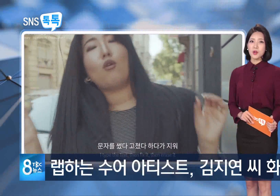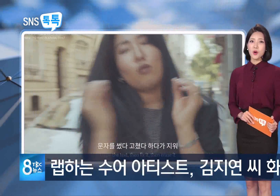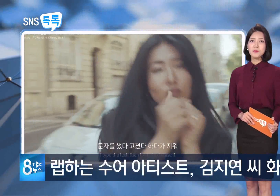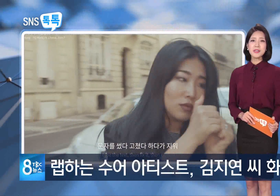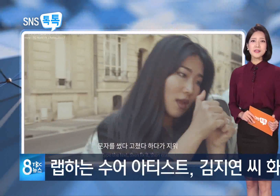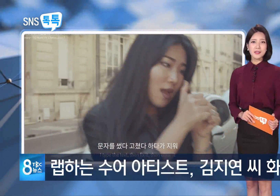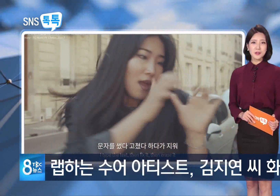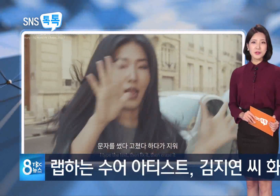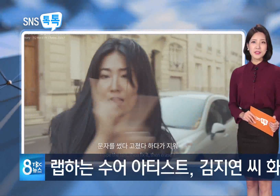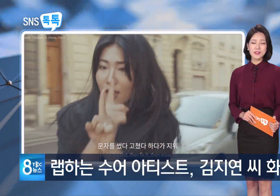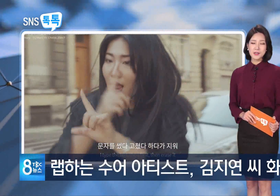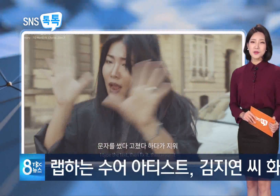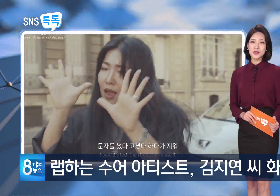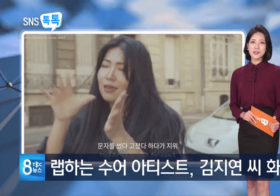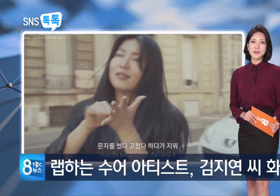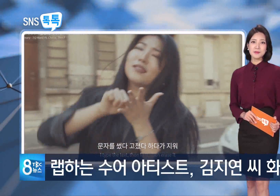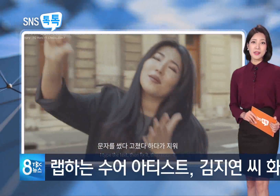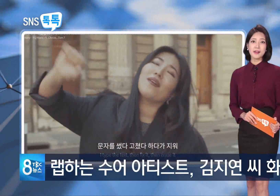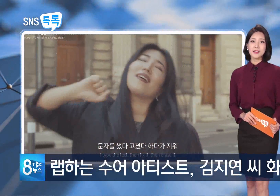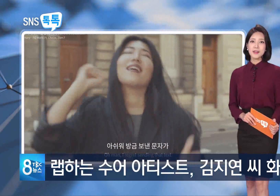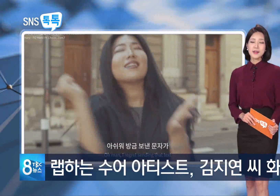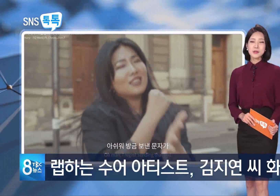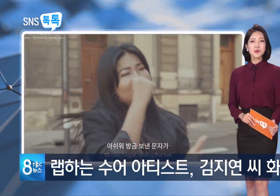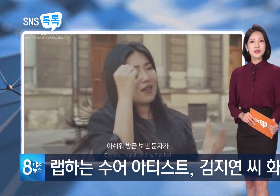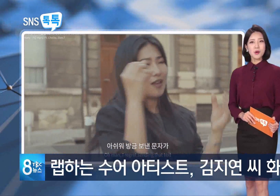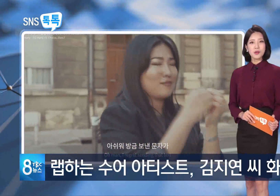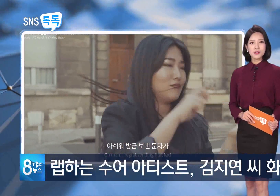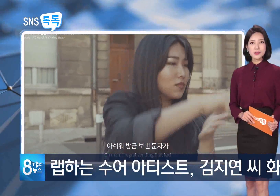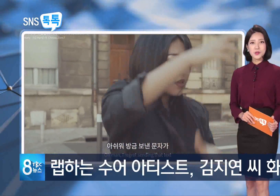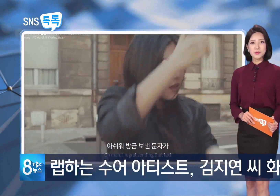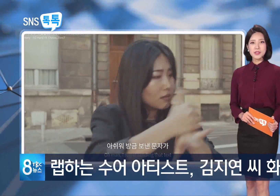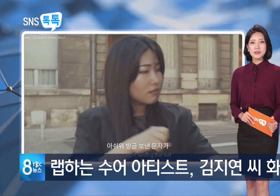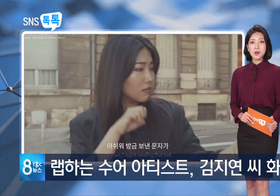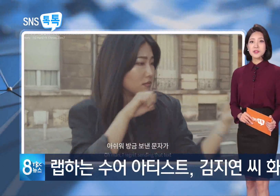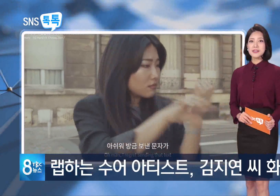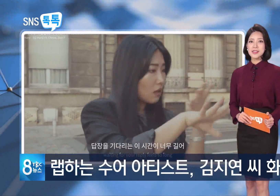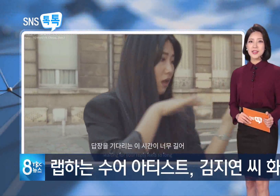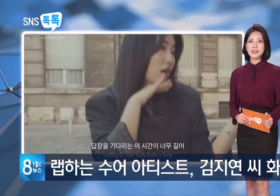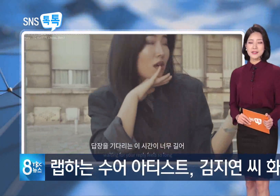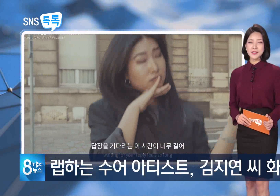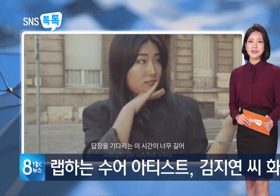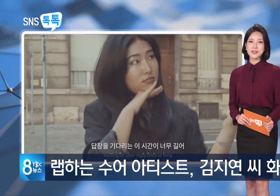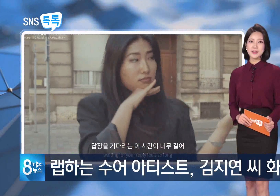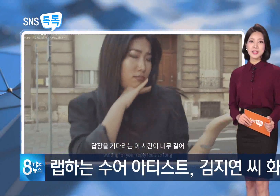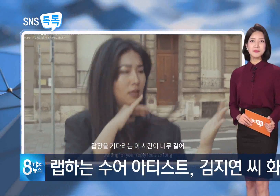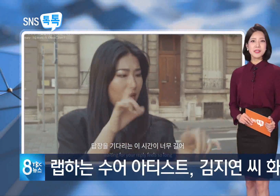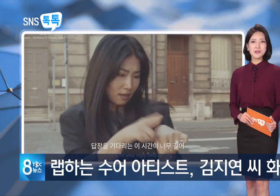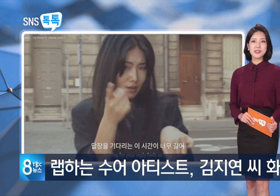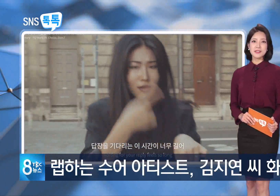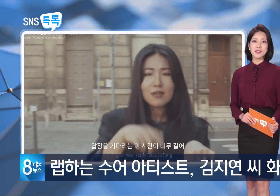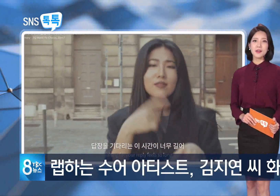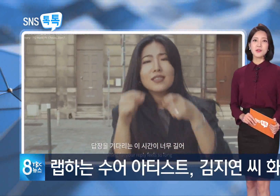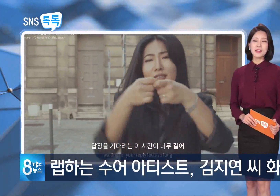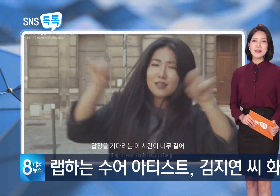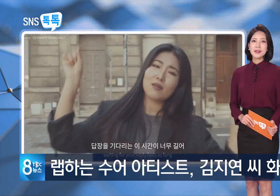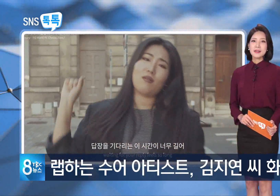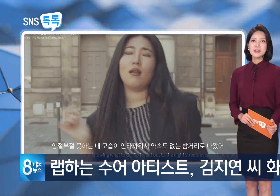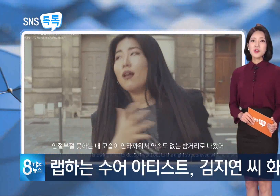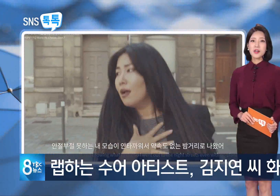더 험난한 길을 걷는 예술가가 있습니다. 소리를 거의 들을 수 없는 청각장애인 아티스트 김지연 씨인데요. 그녀가